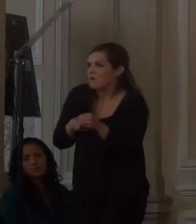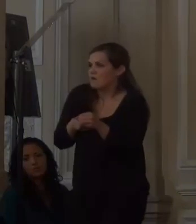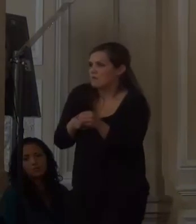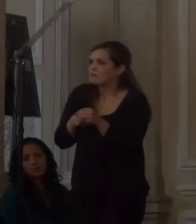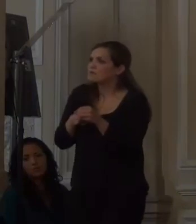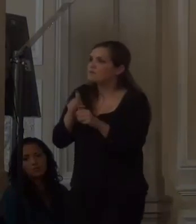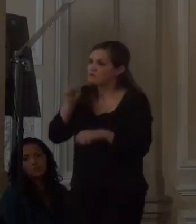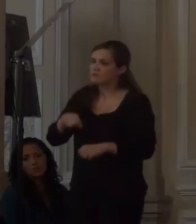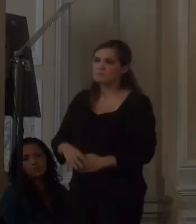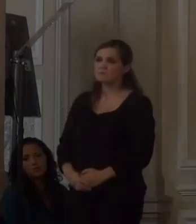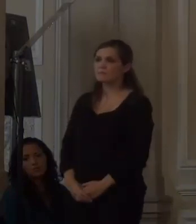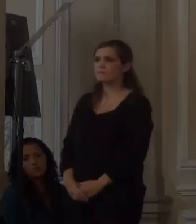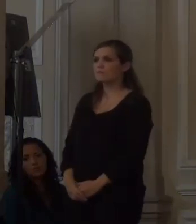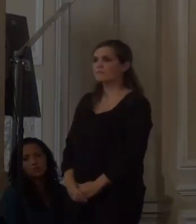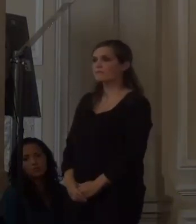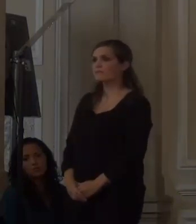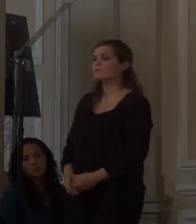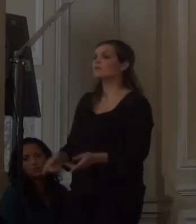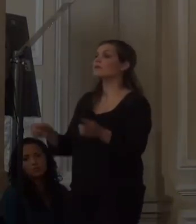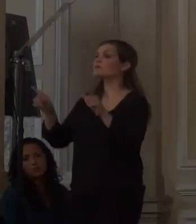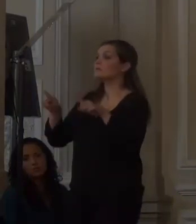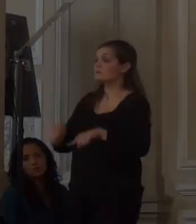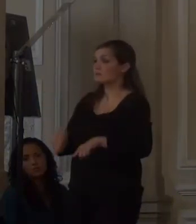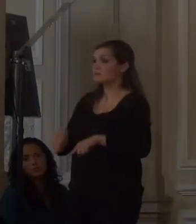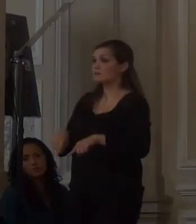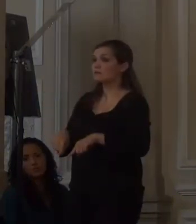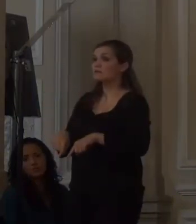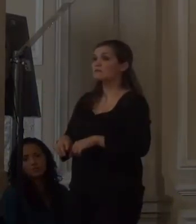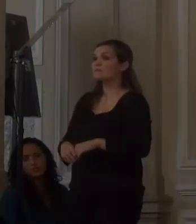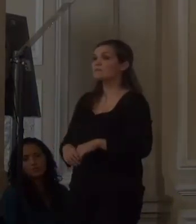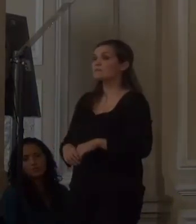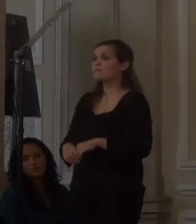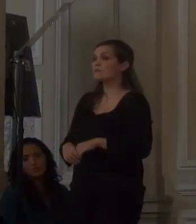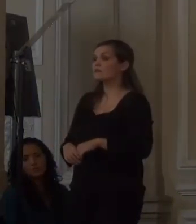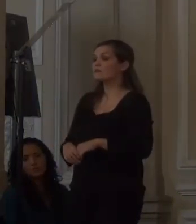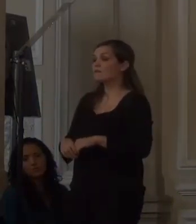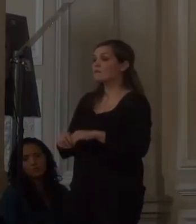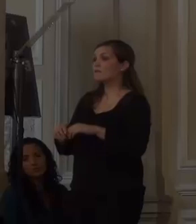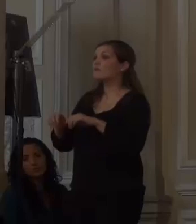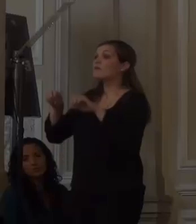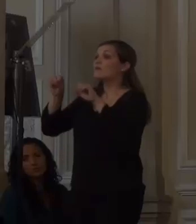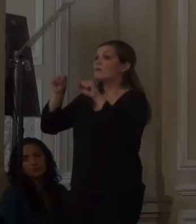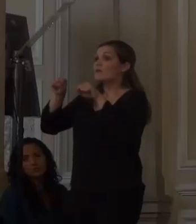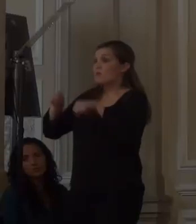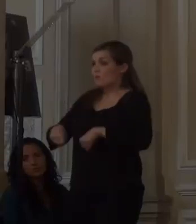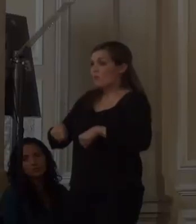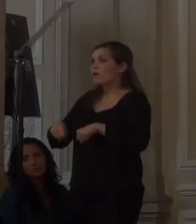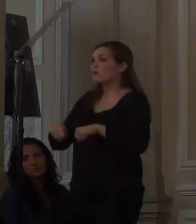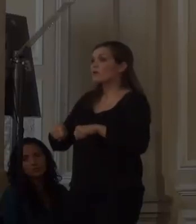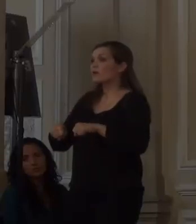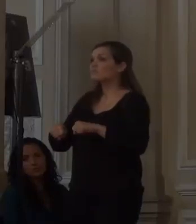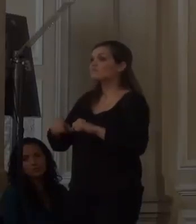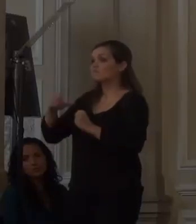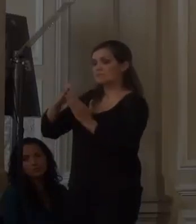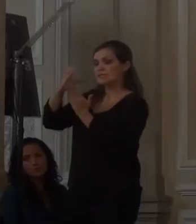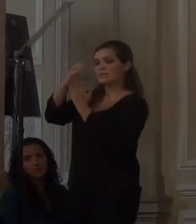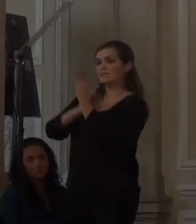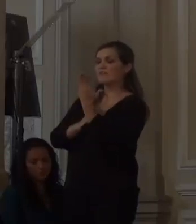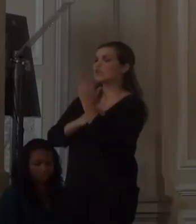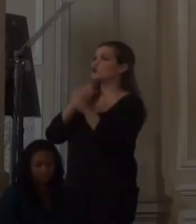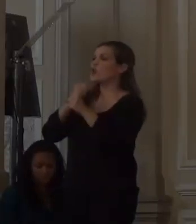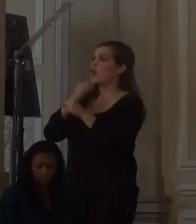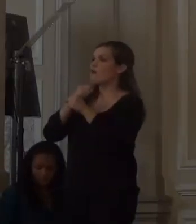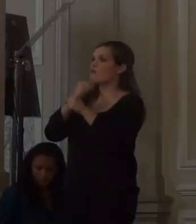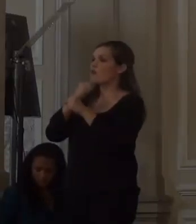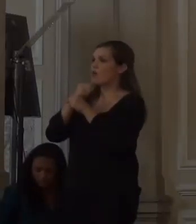institución. De la misma manera, estará abierta la posibilidad de adquirir una certificación de competencias laborales